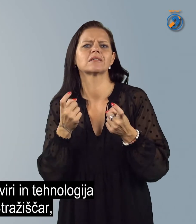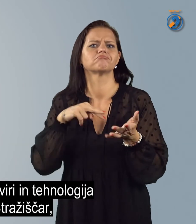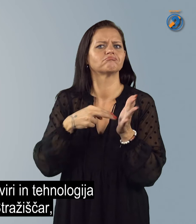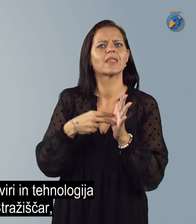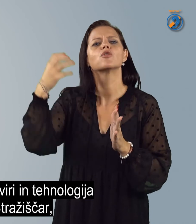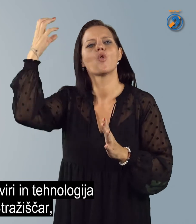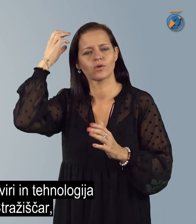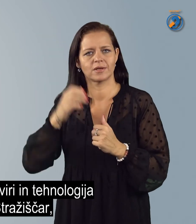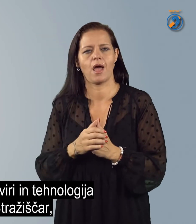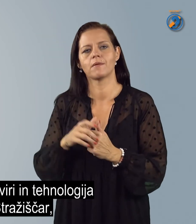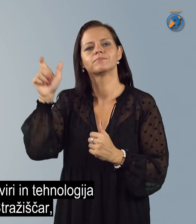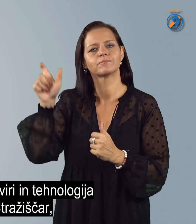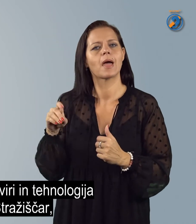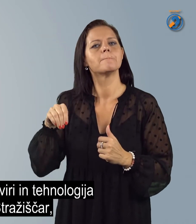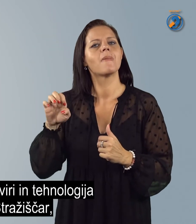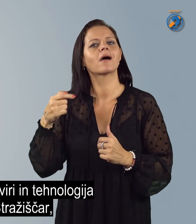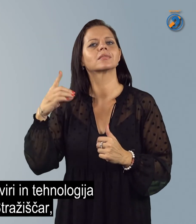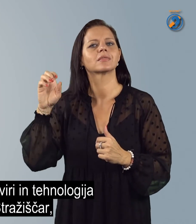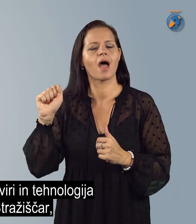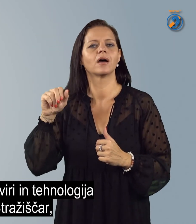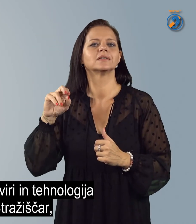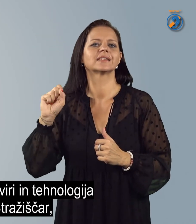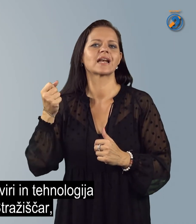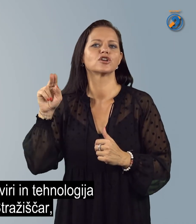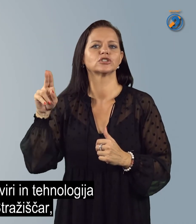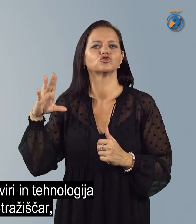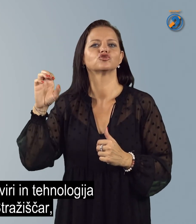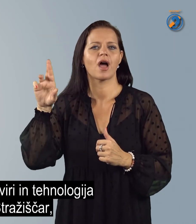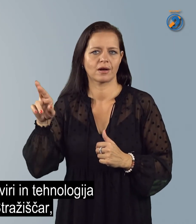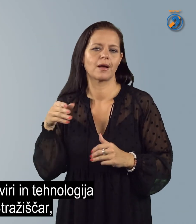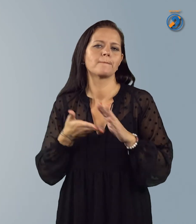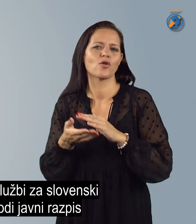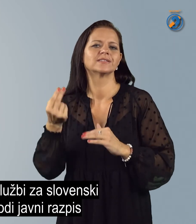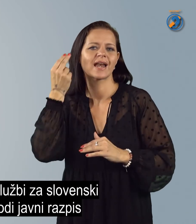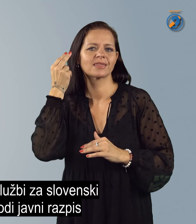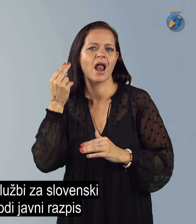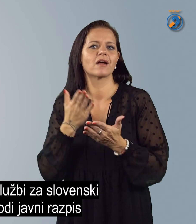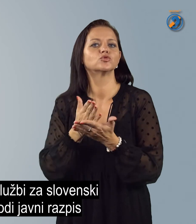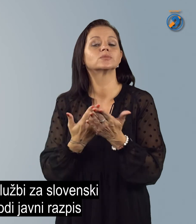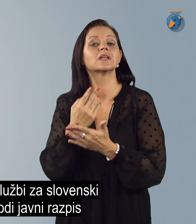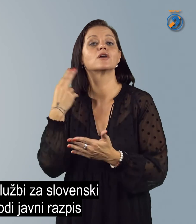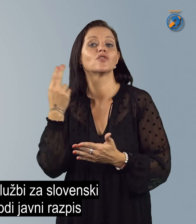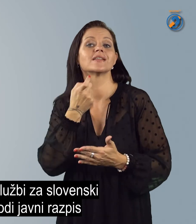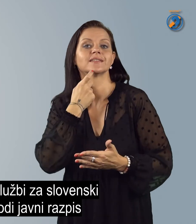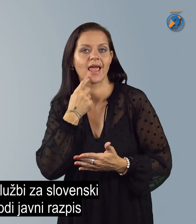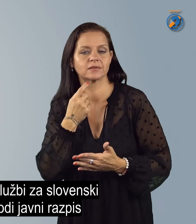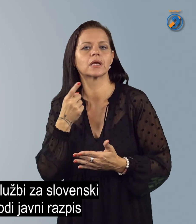tehnologija. Magda Stražiščar, podsekretarka v službi za slovenski jezik, ki tudi vodi javni